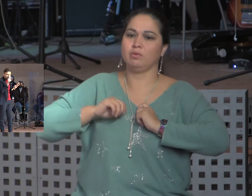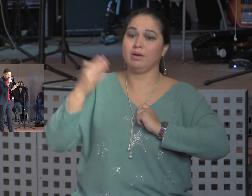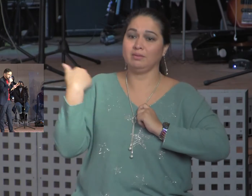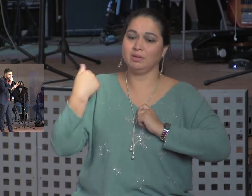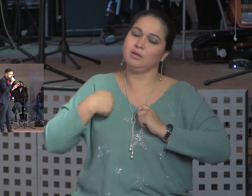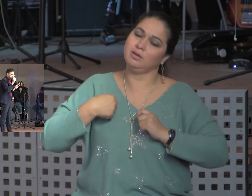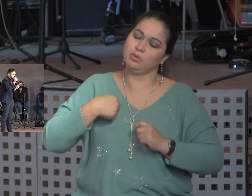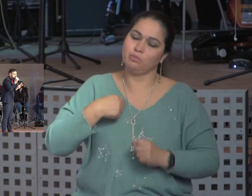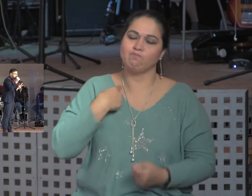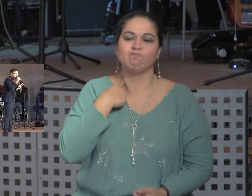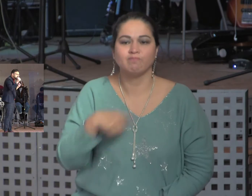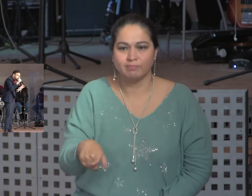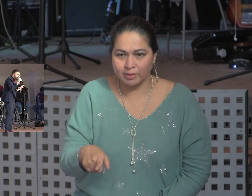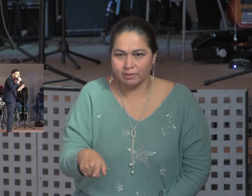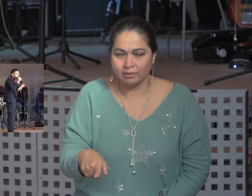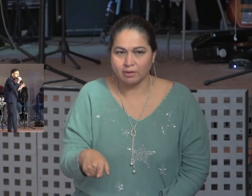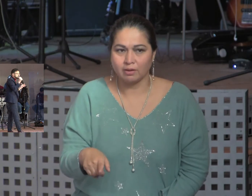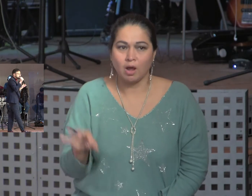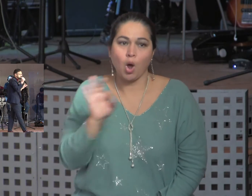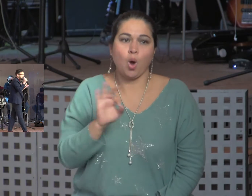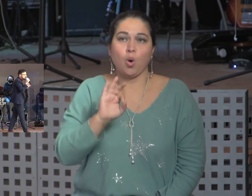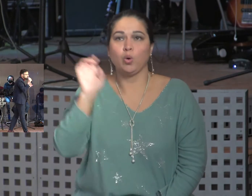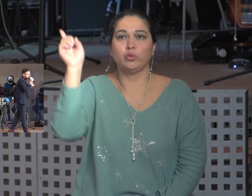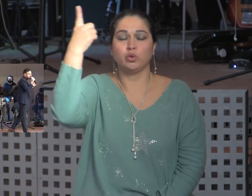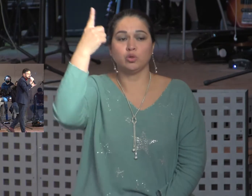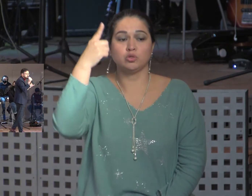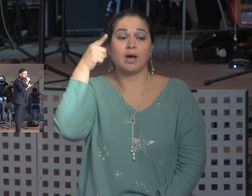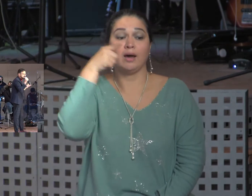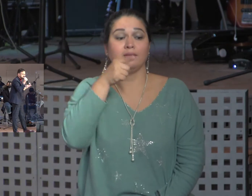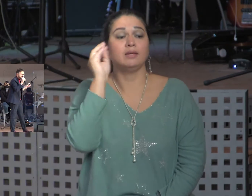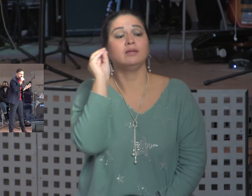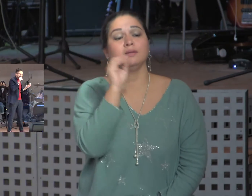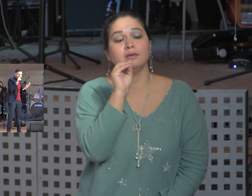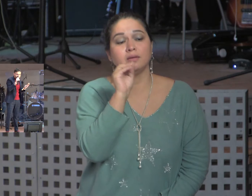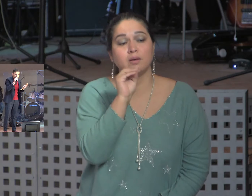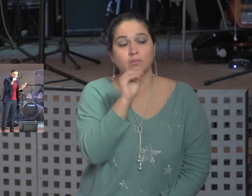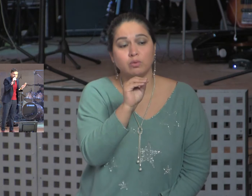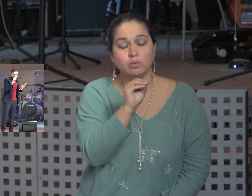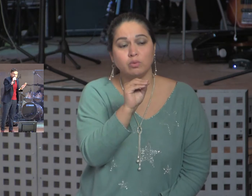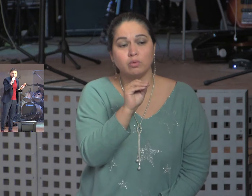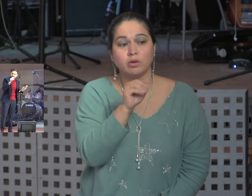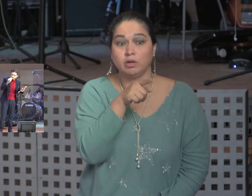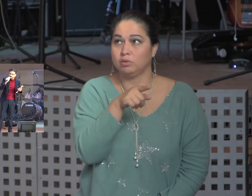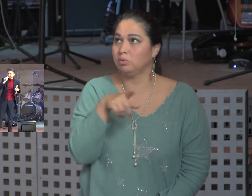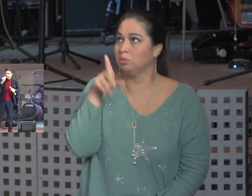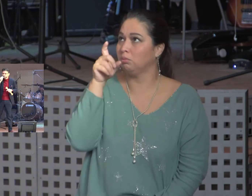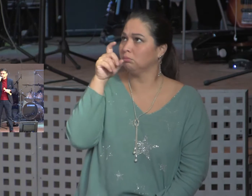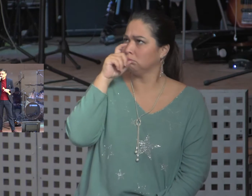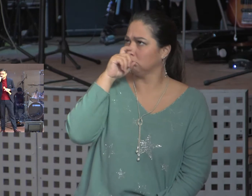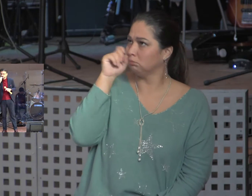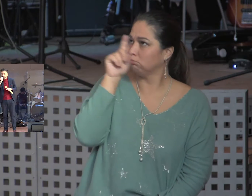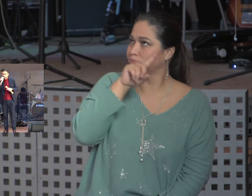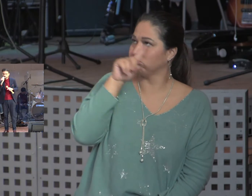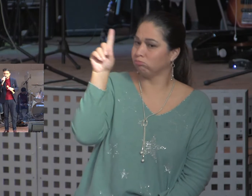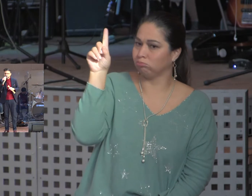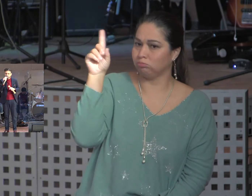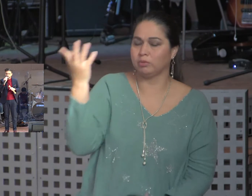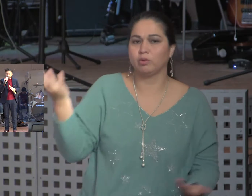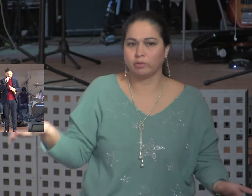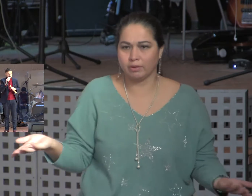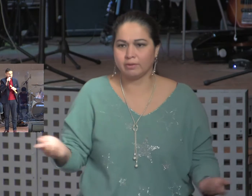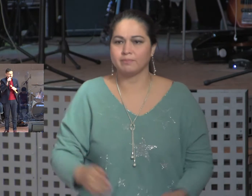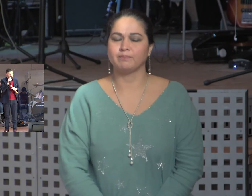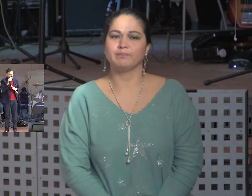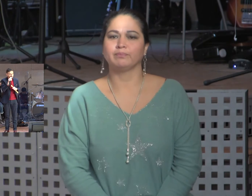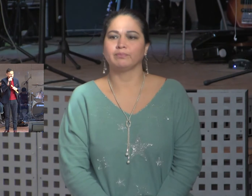perdido. Un llamado que el Señor te ha hecho y no te acuerdas. El ministerio que Dios depositó en ti.